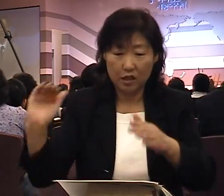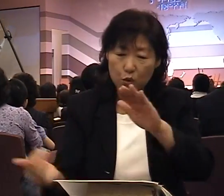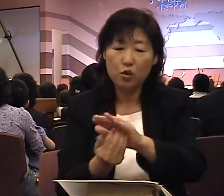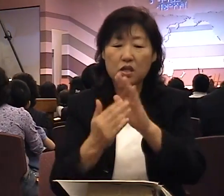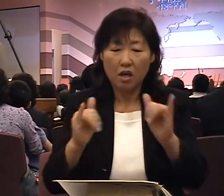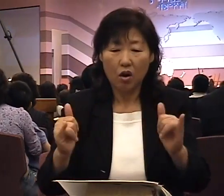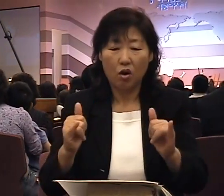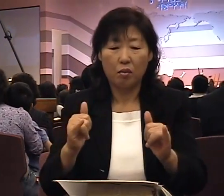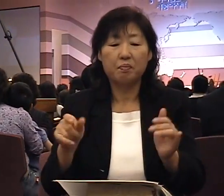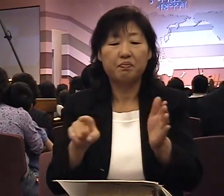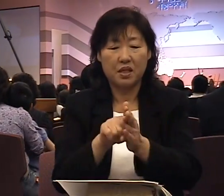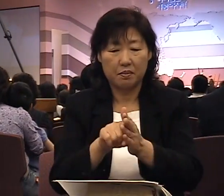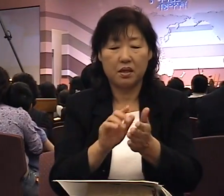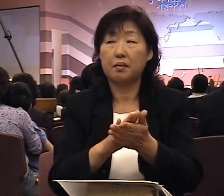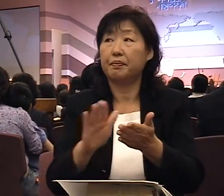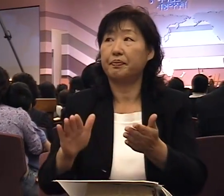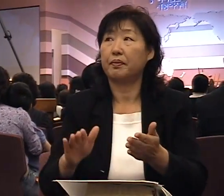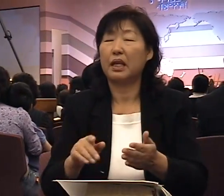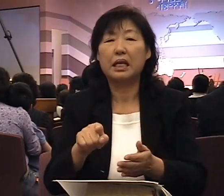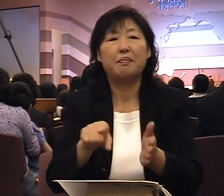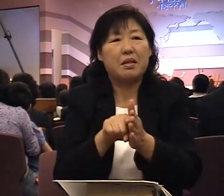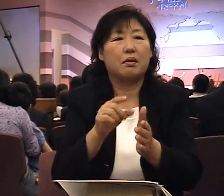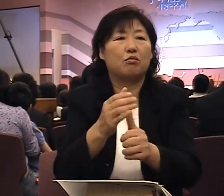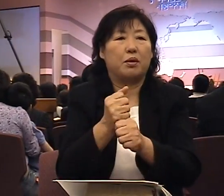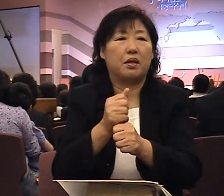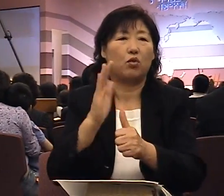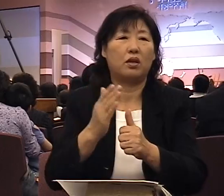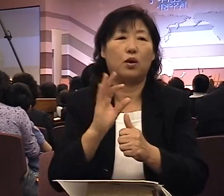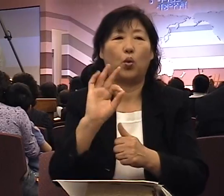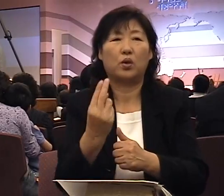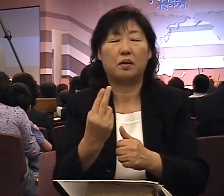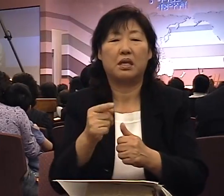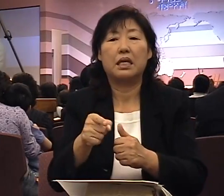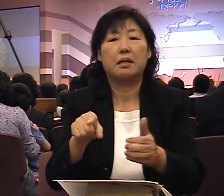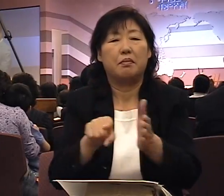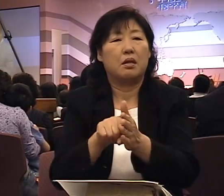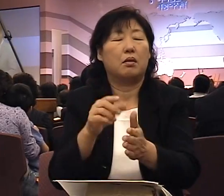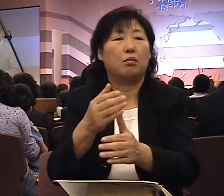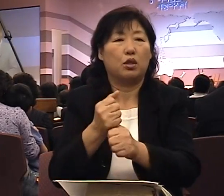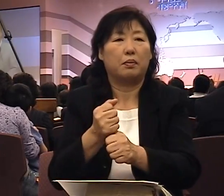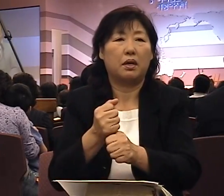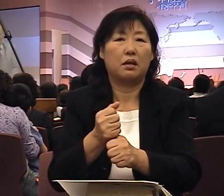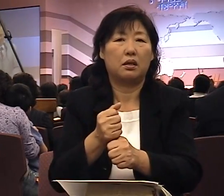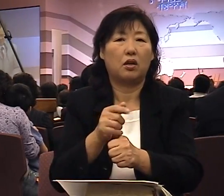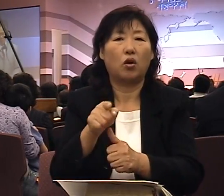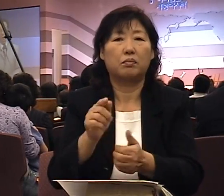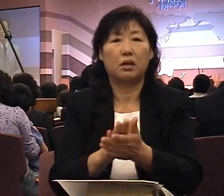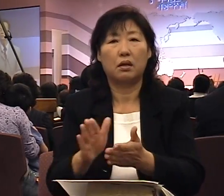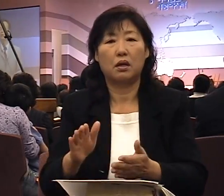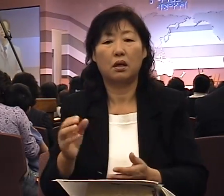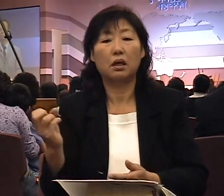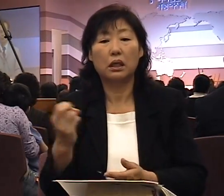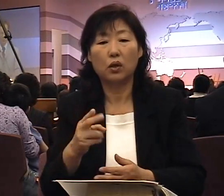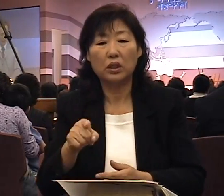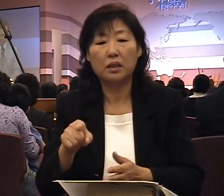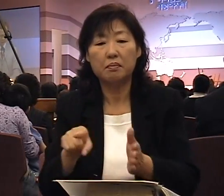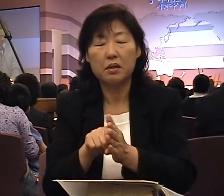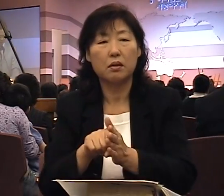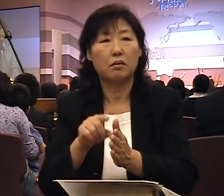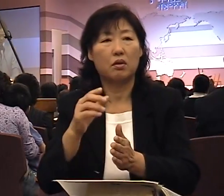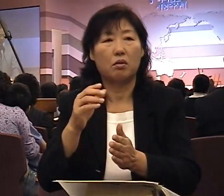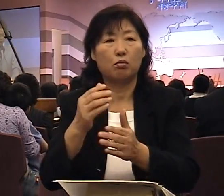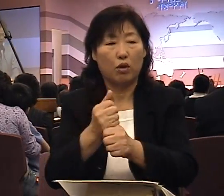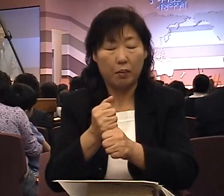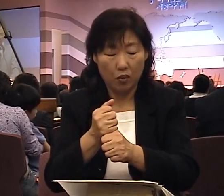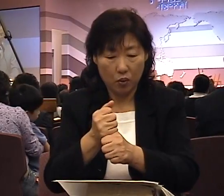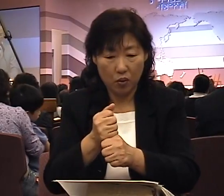믿습니다. 아멘. 여러분 이 믿음을 우리가 붙잡아야 해요. 요셉이 이 믿음을 붙잡았던 거예요. 그리고 그 믿음을 붙잡았기